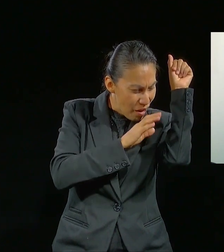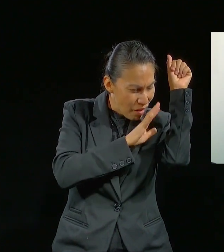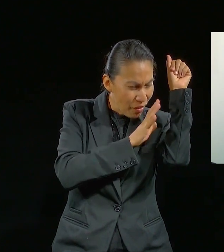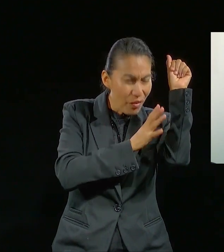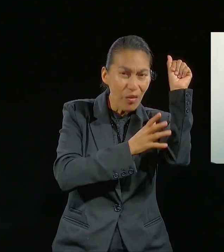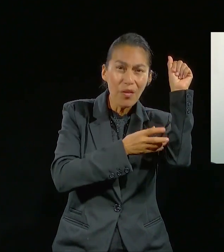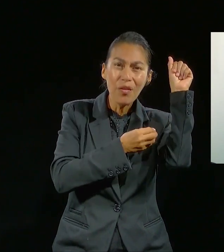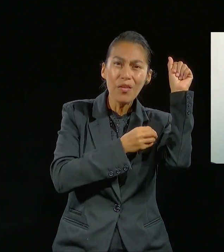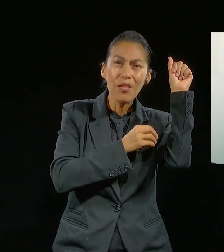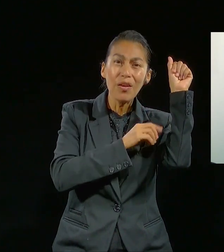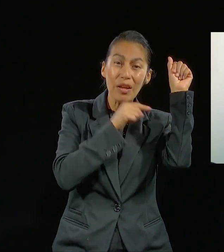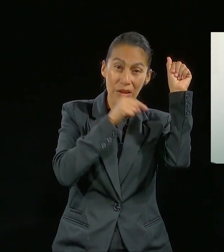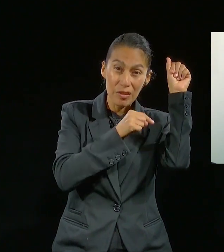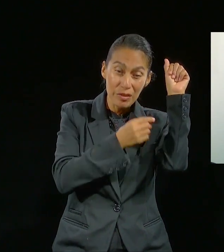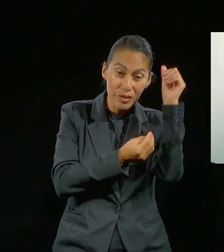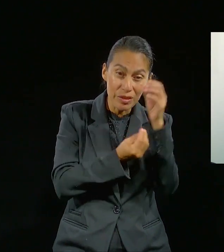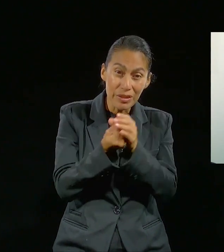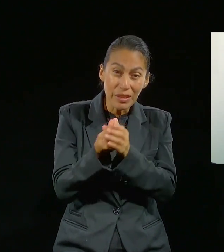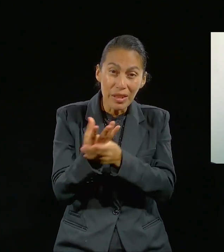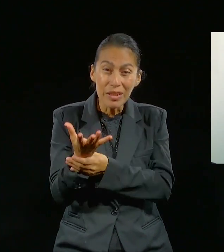ser